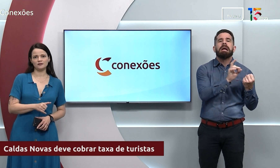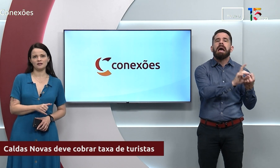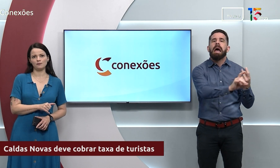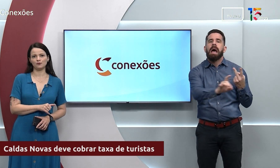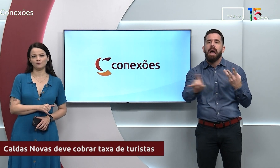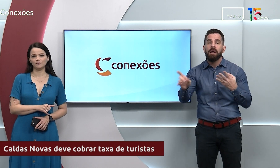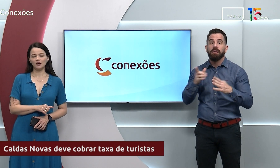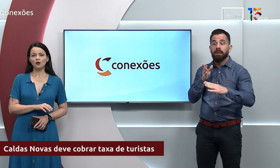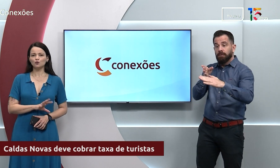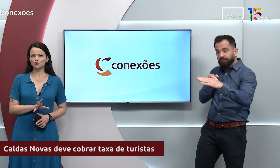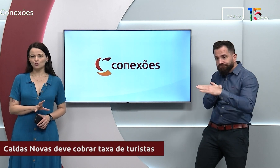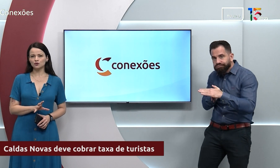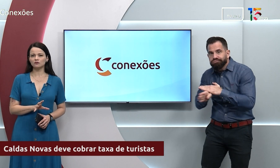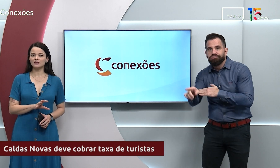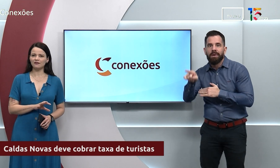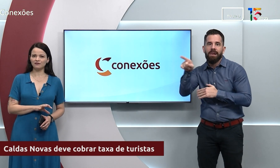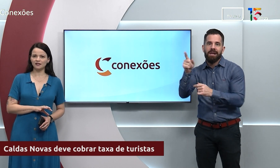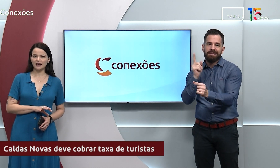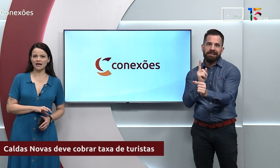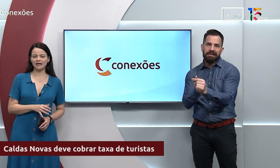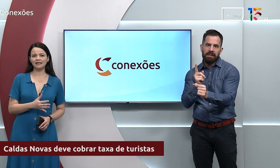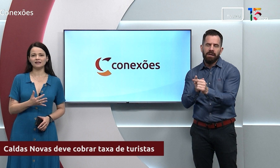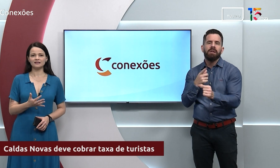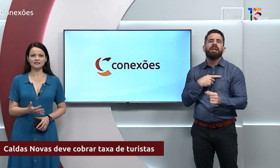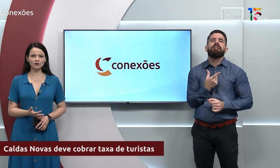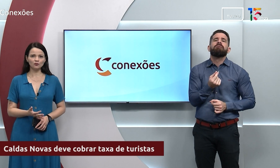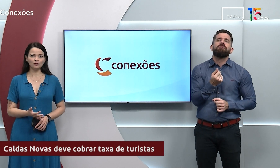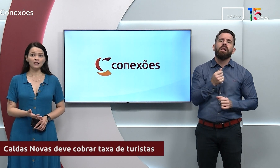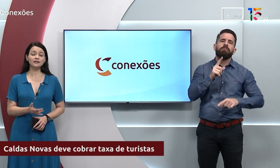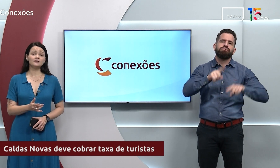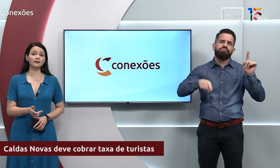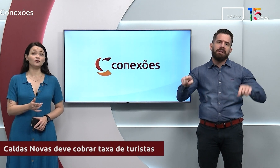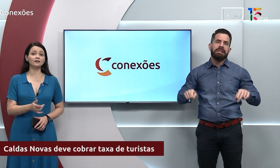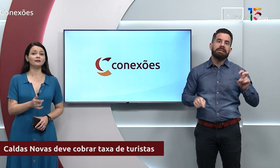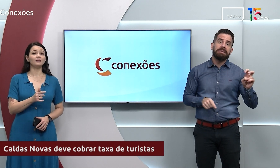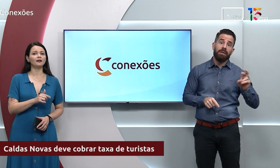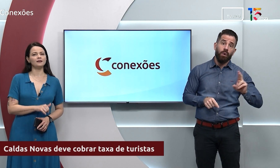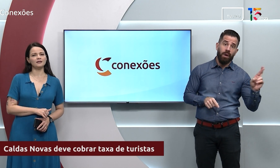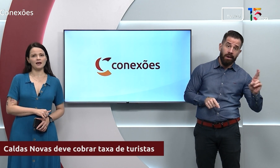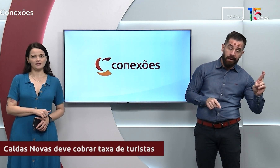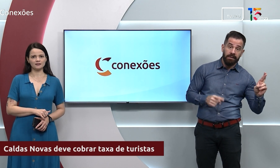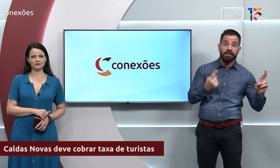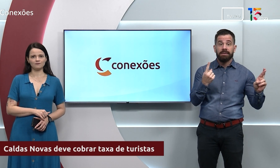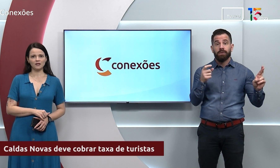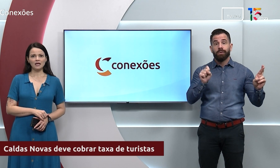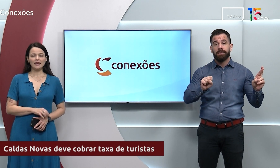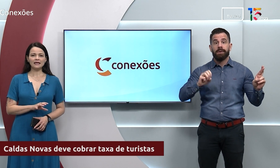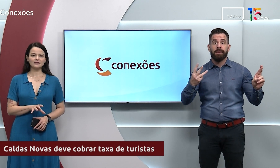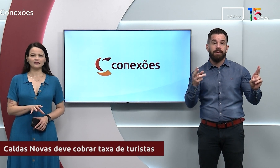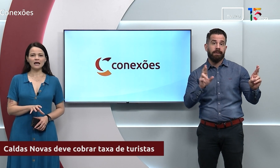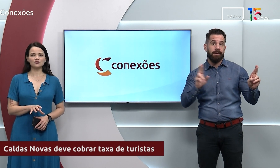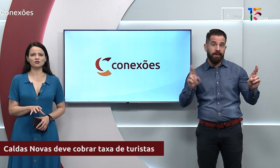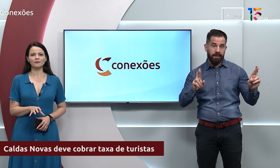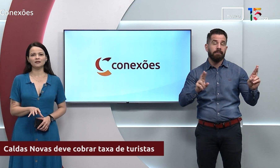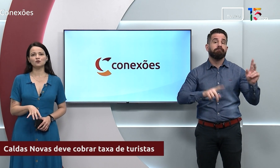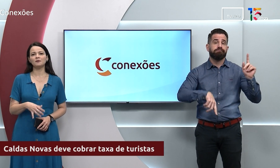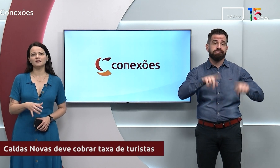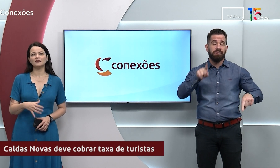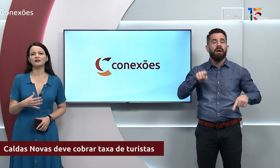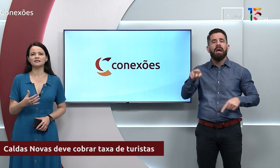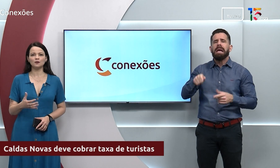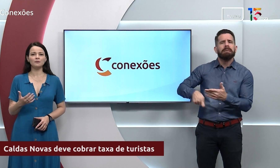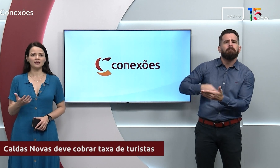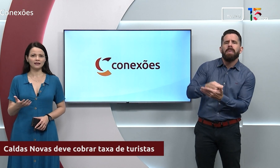no município. Os custos devem variar entre R$ 5 e R$ 183 reais. Essa taxa, chamada